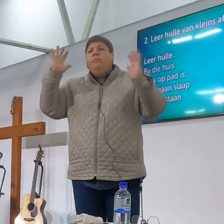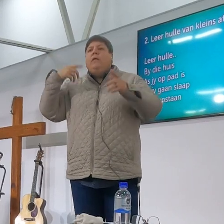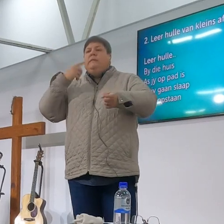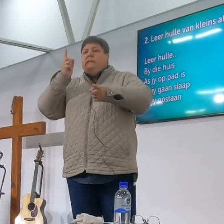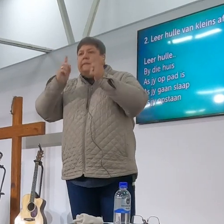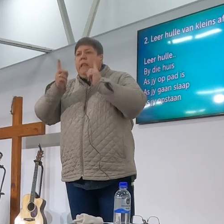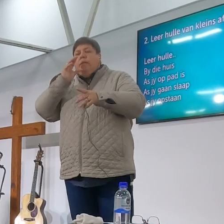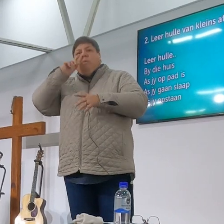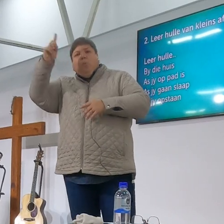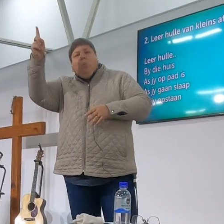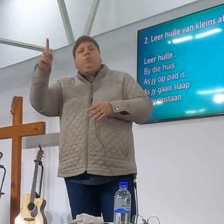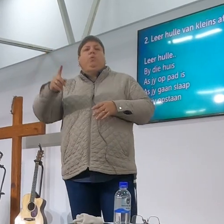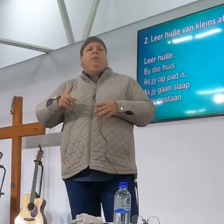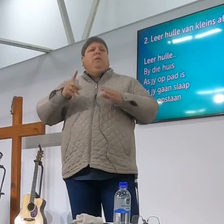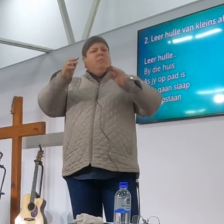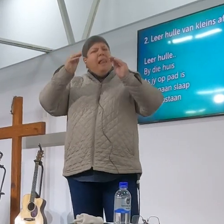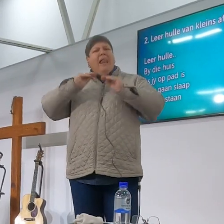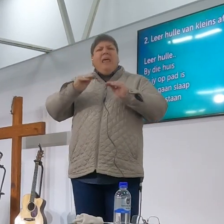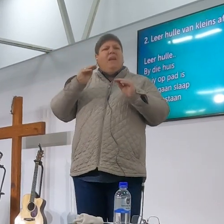is dit?